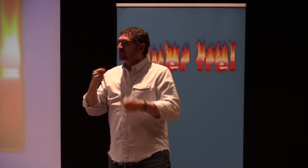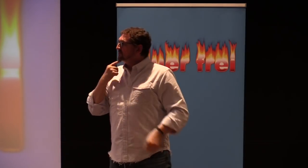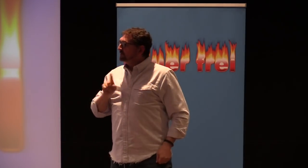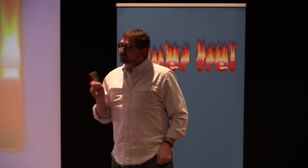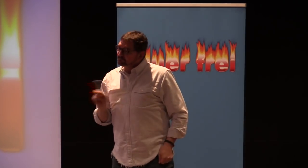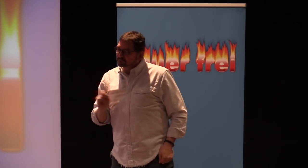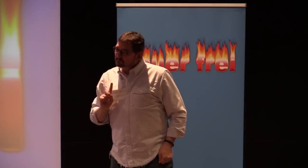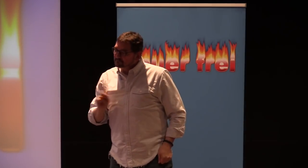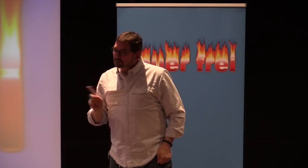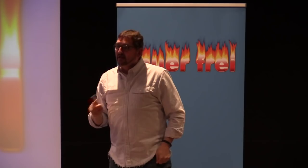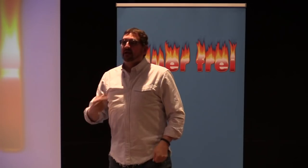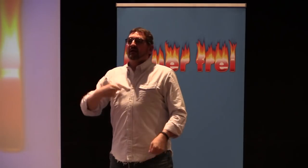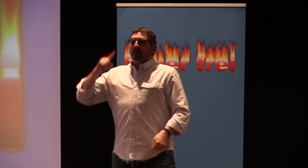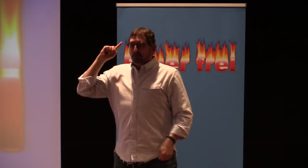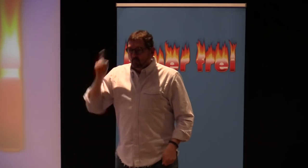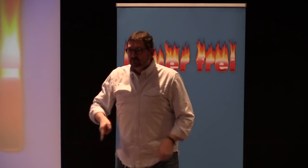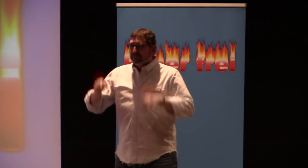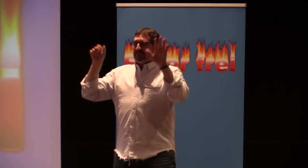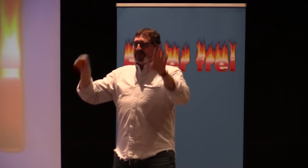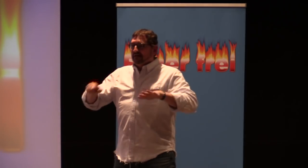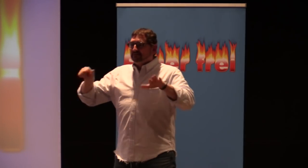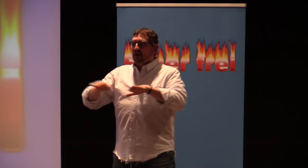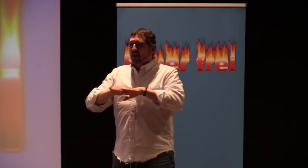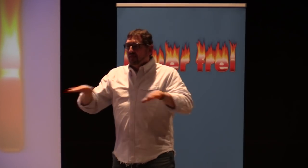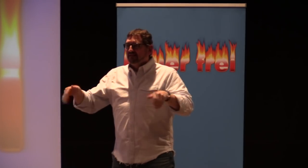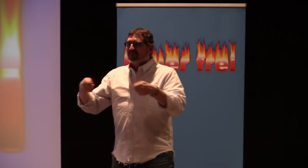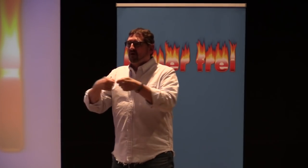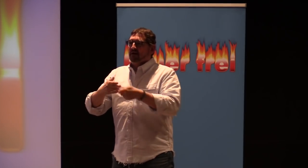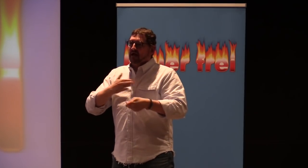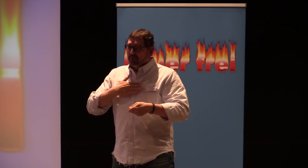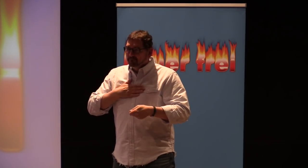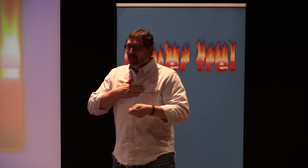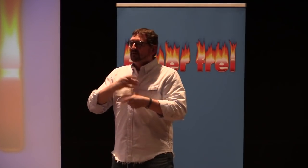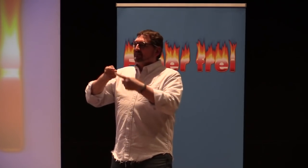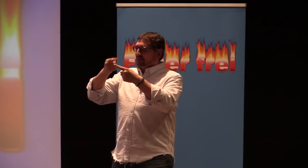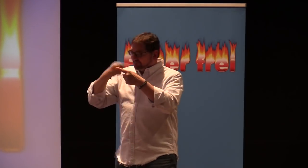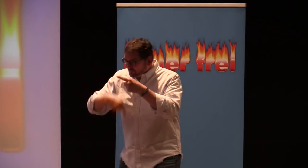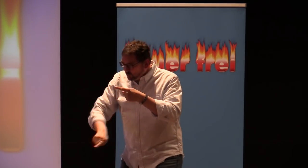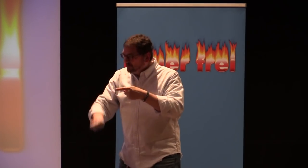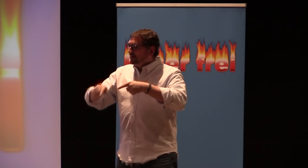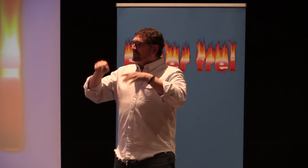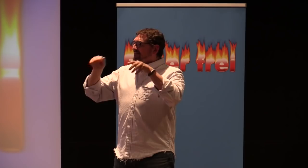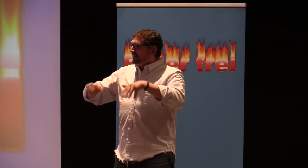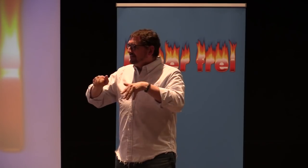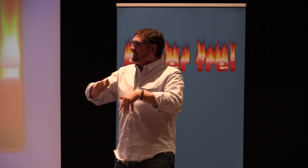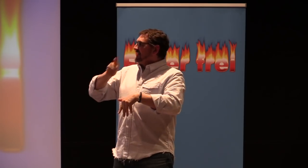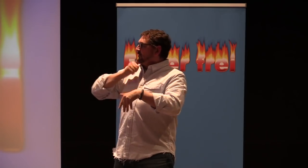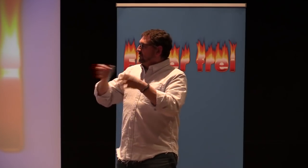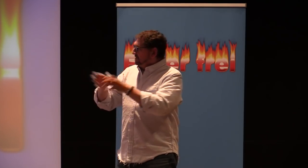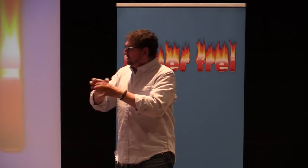Ich weiß, dass der Deutsche Gehörlosenbund sehr dafür plädiert, 16 Landesverbände